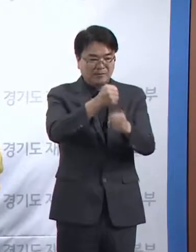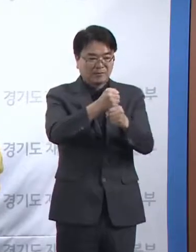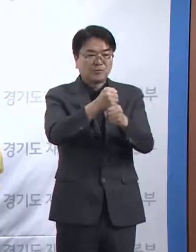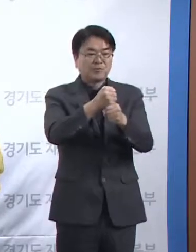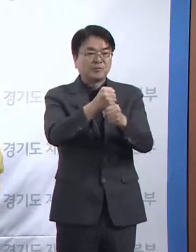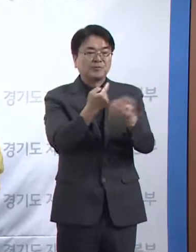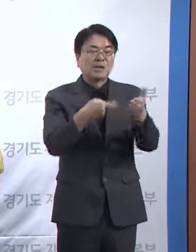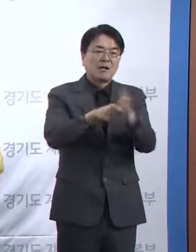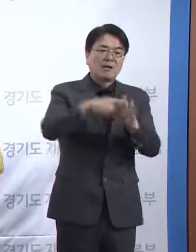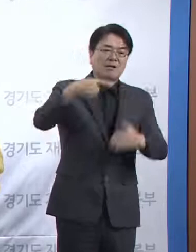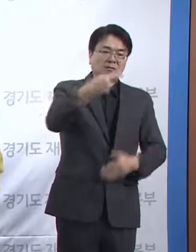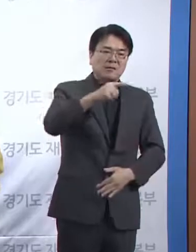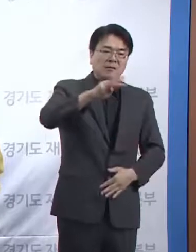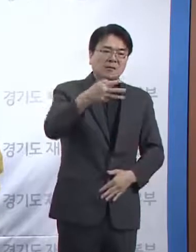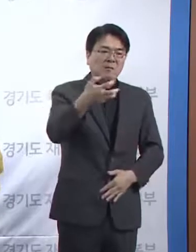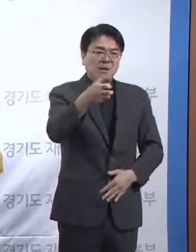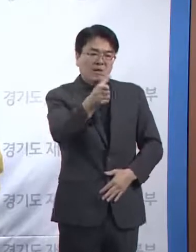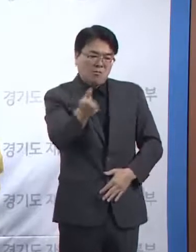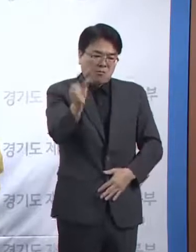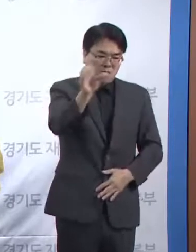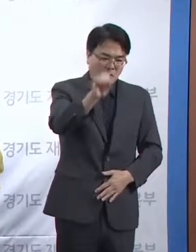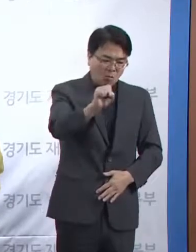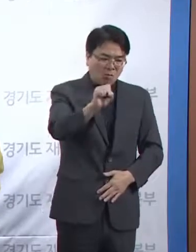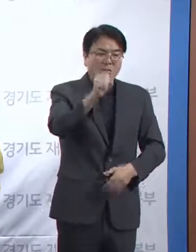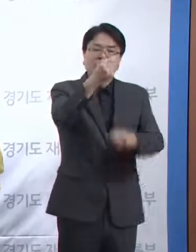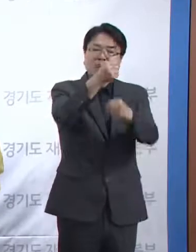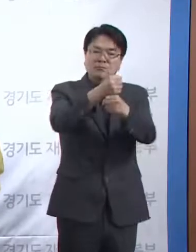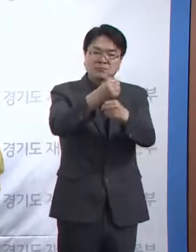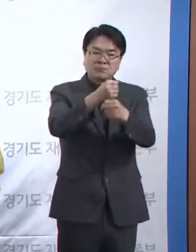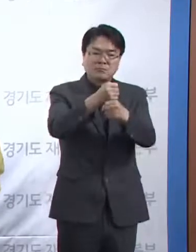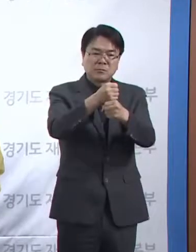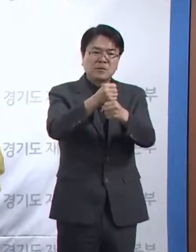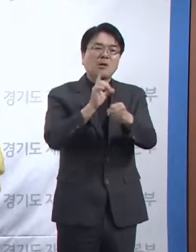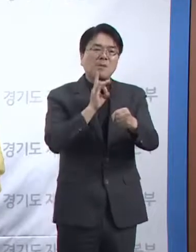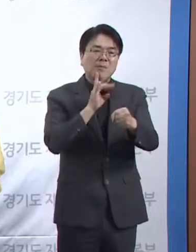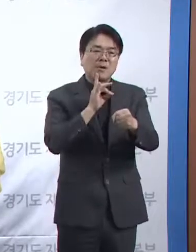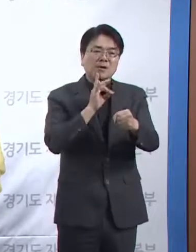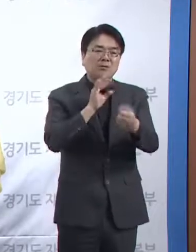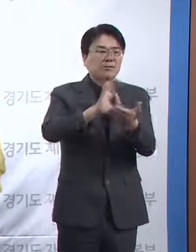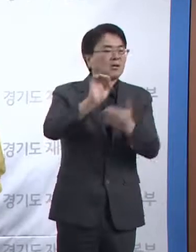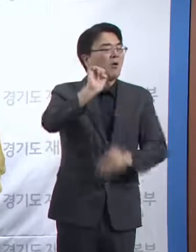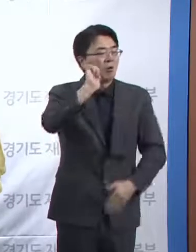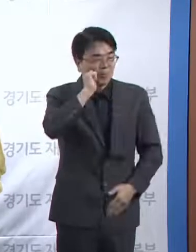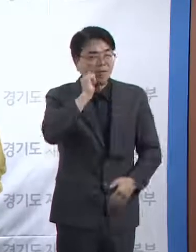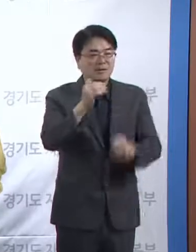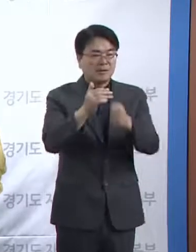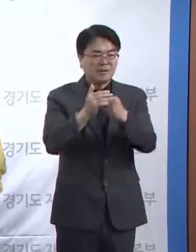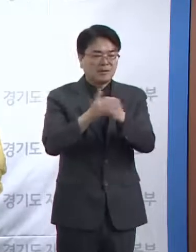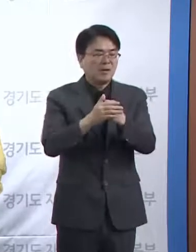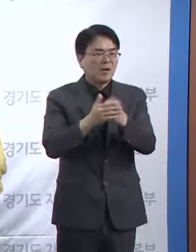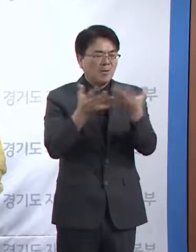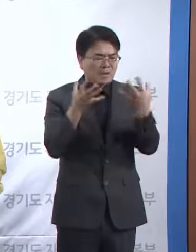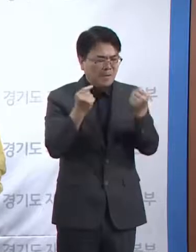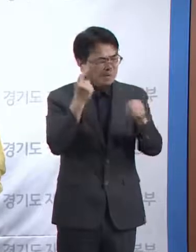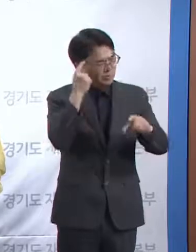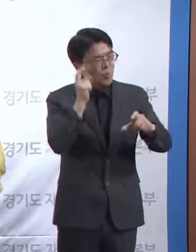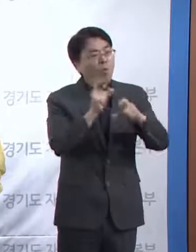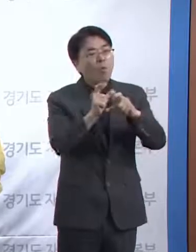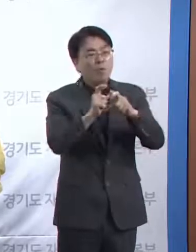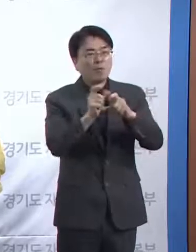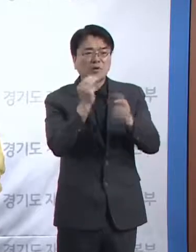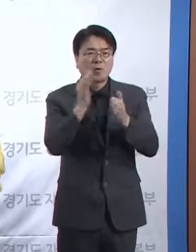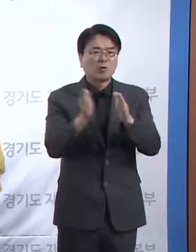포함한 1,385억밖에 안 되는 이 추경이 코로나 추경 될 수 없다 그래서 지사님도 고민 많이 하고 계셨고 그래서